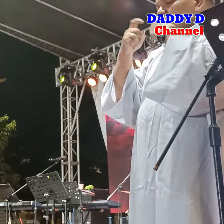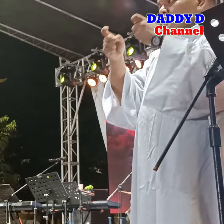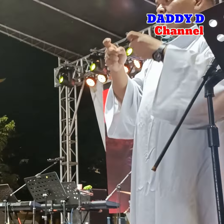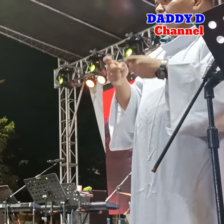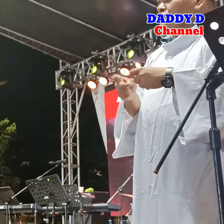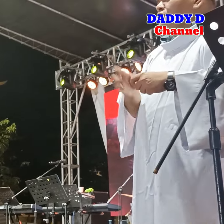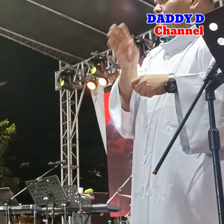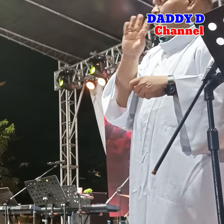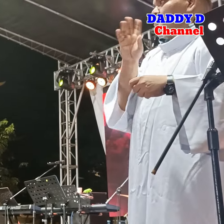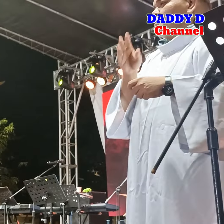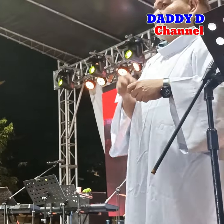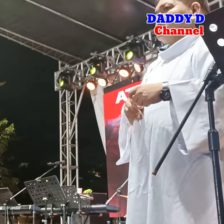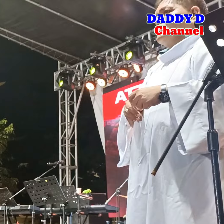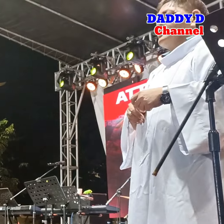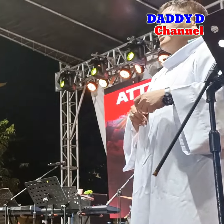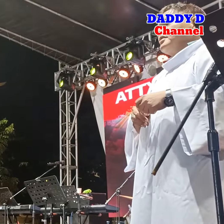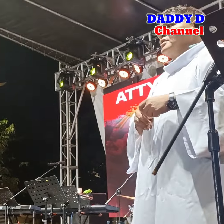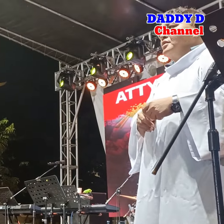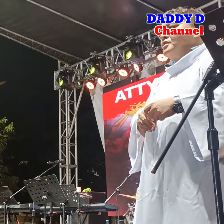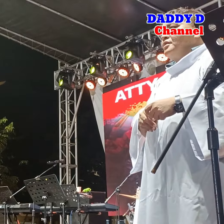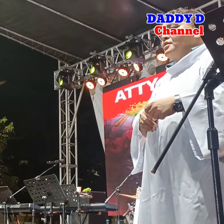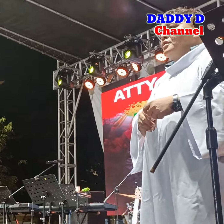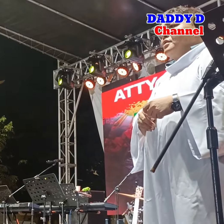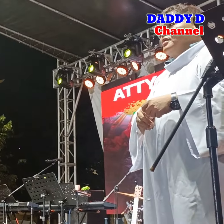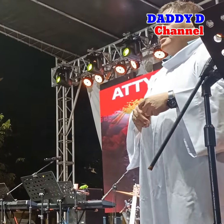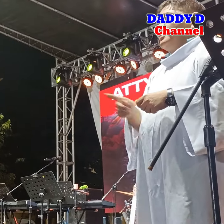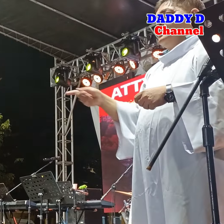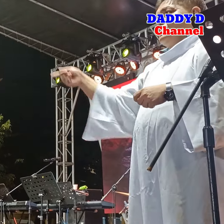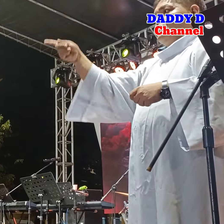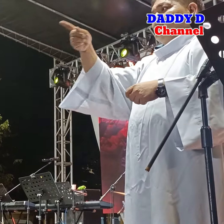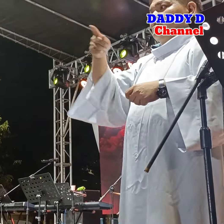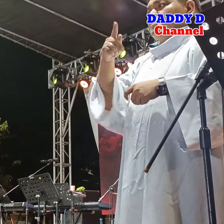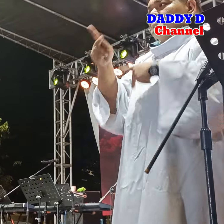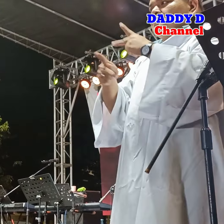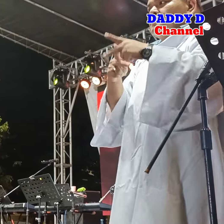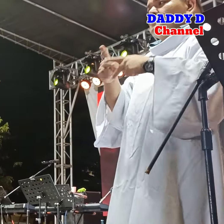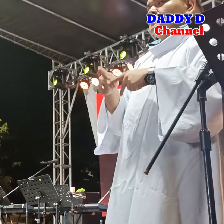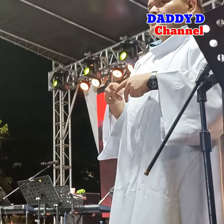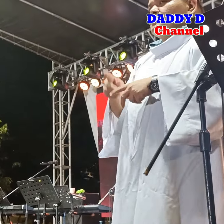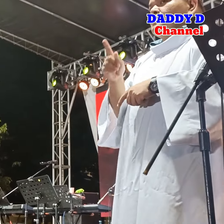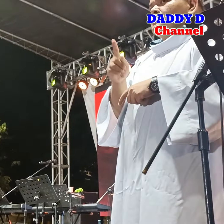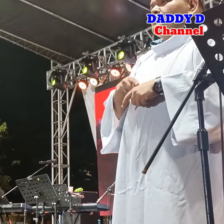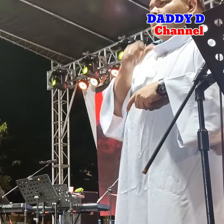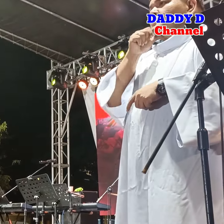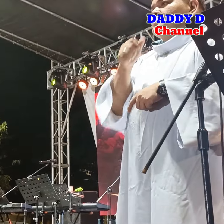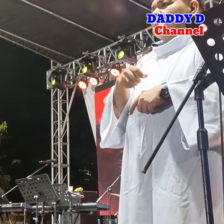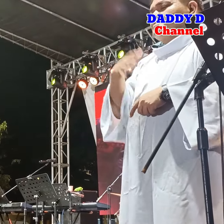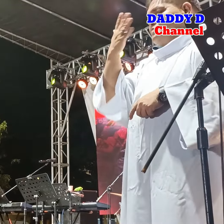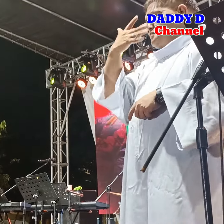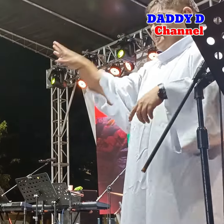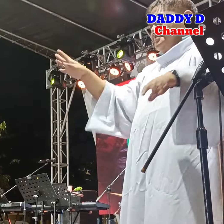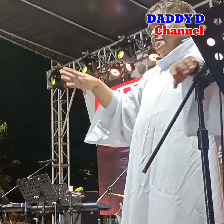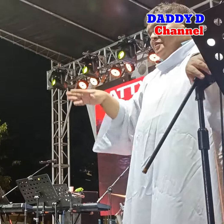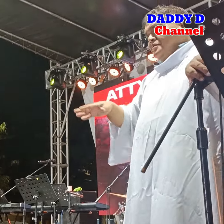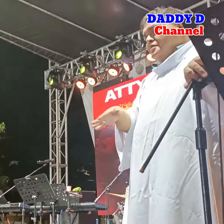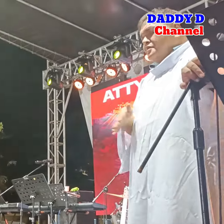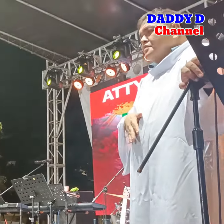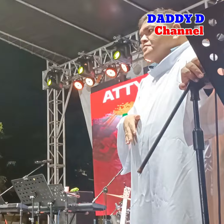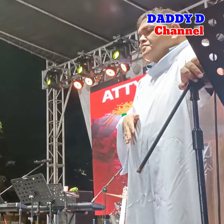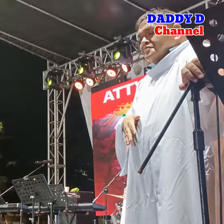magsalita. Pero sa ordinaryong kurso ng araw niya, wala siyang pakialam sa atin.